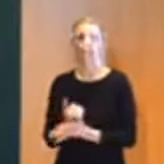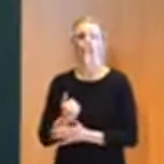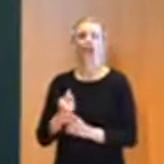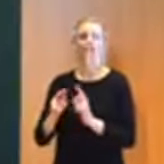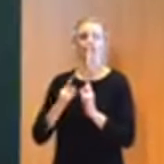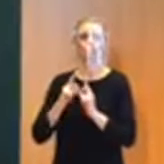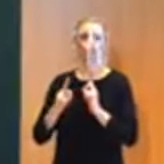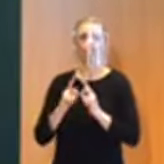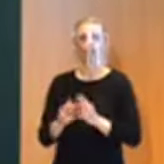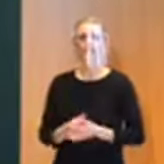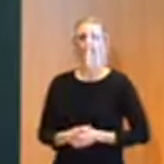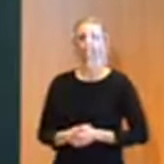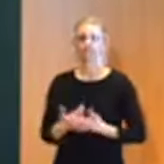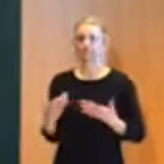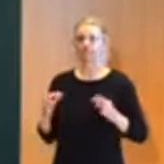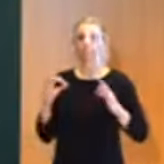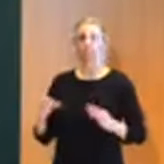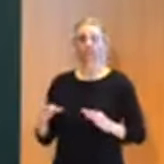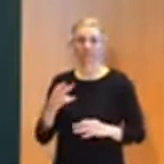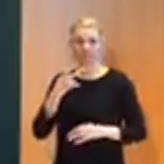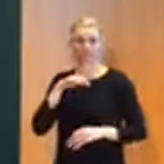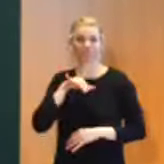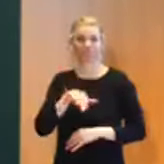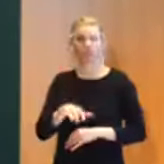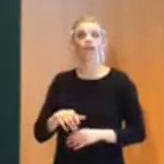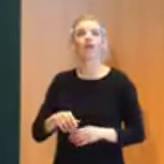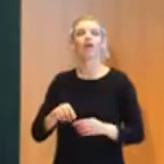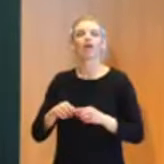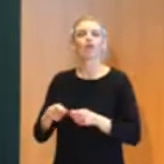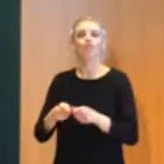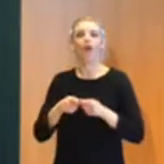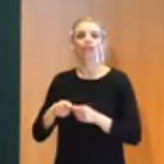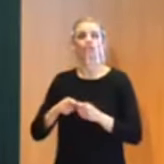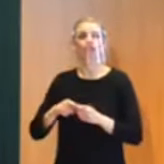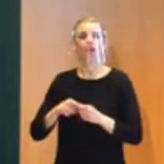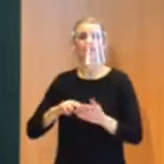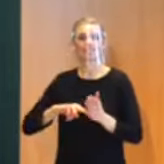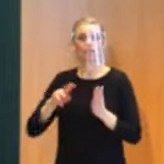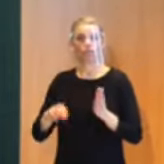Pozrite, máme koaličnú zmluvu, na základe ktorej SaS obsadila 3